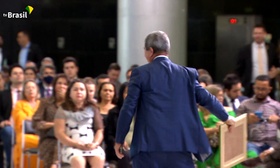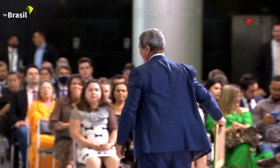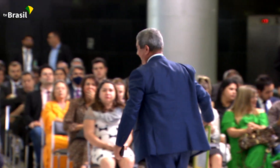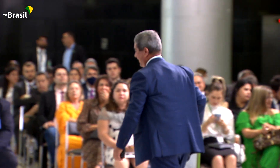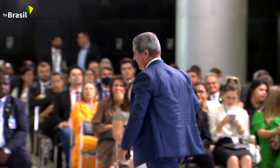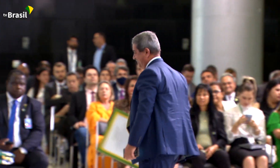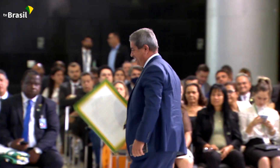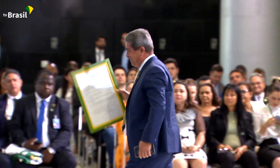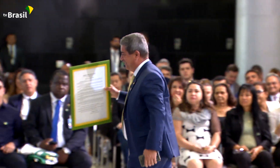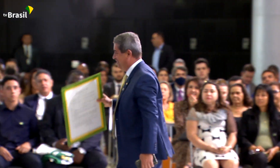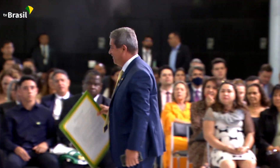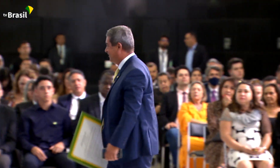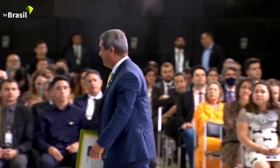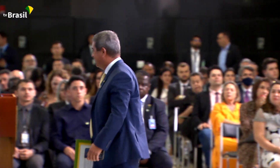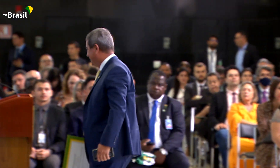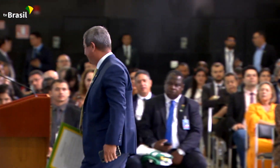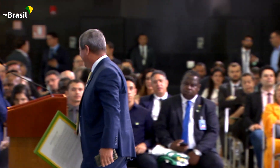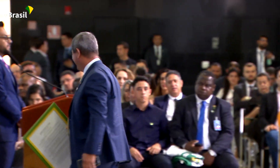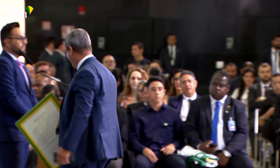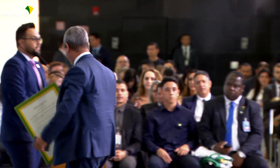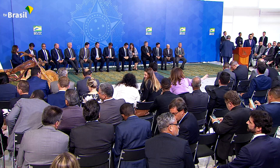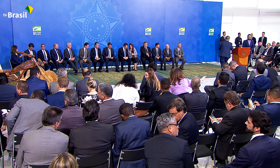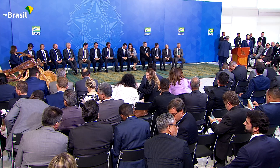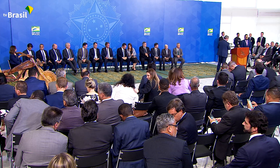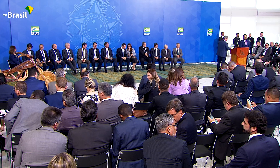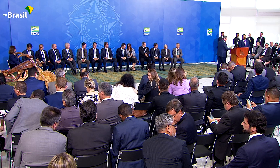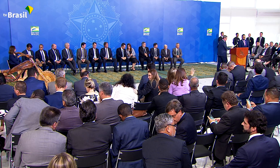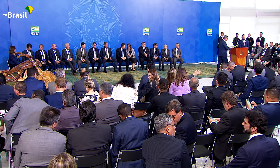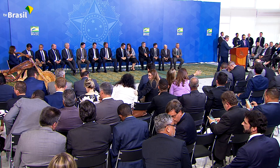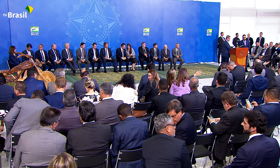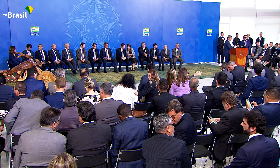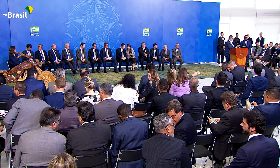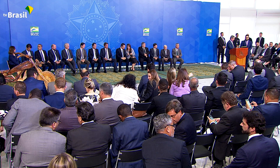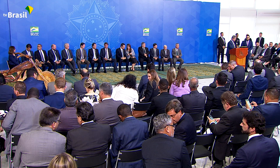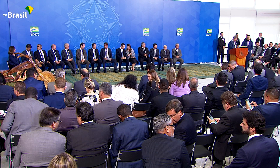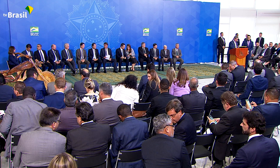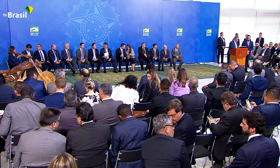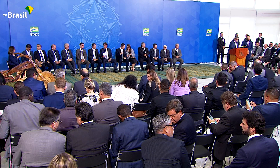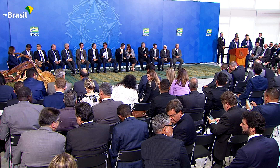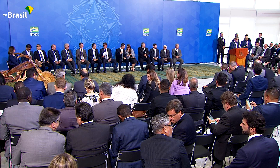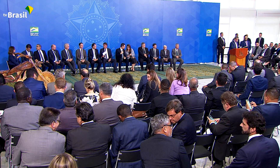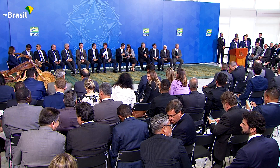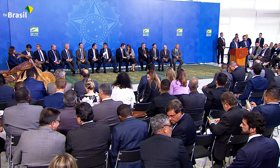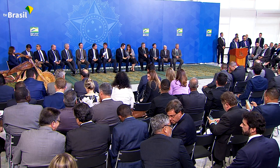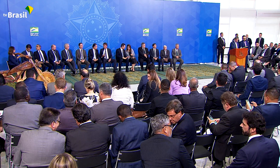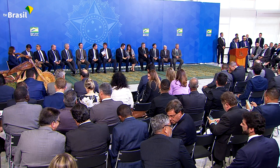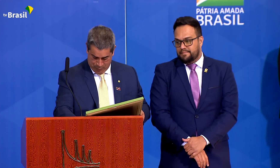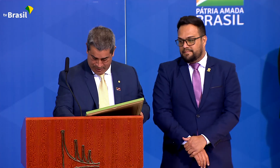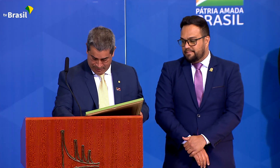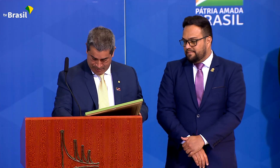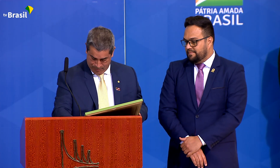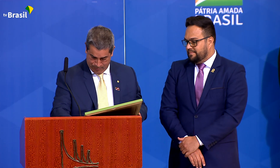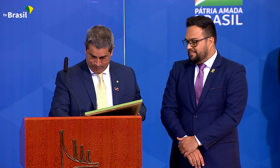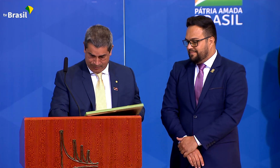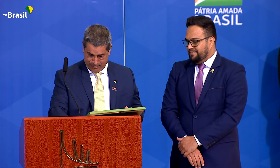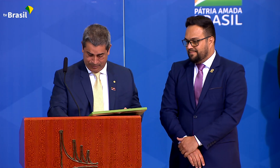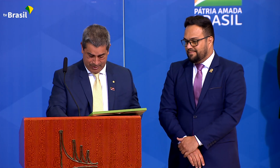E aí e aqui ó agora